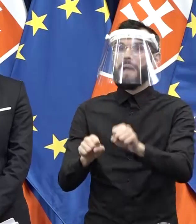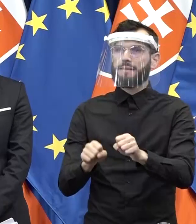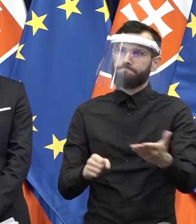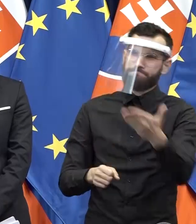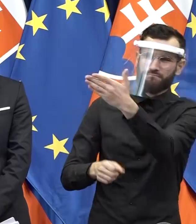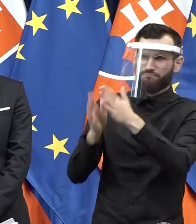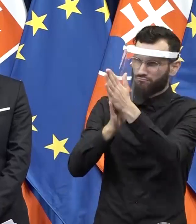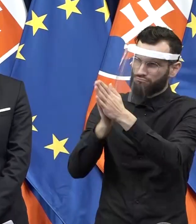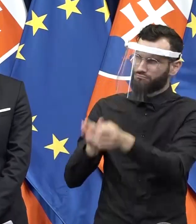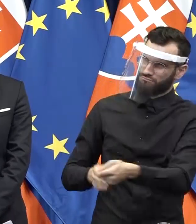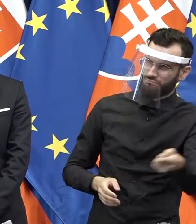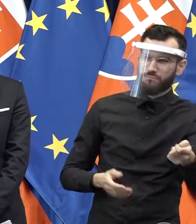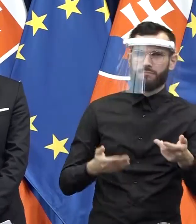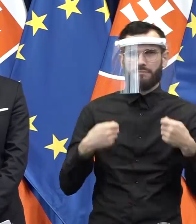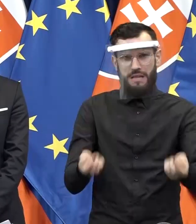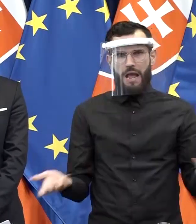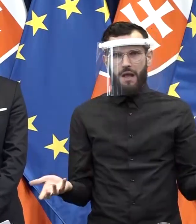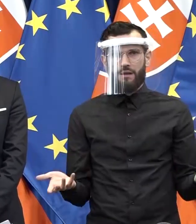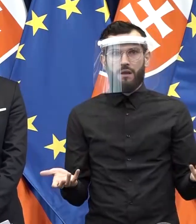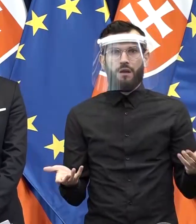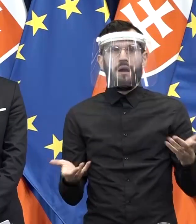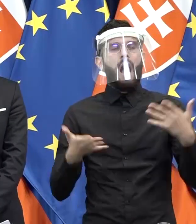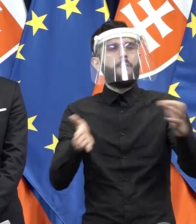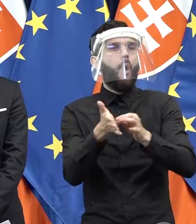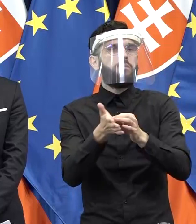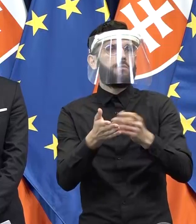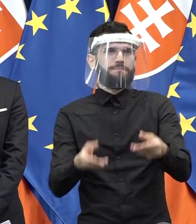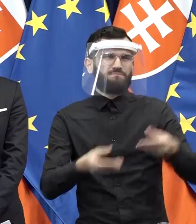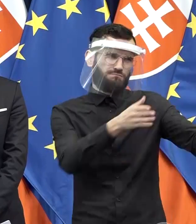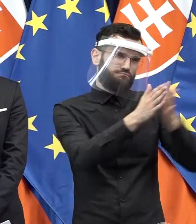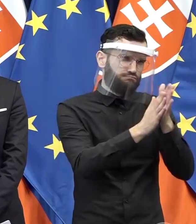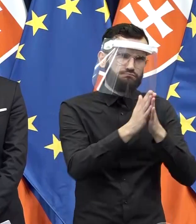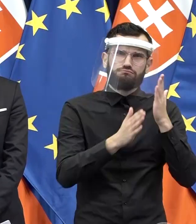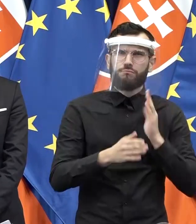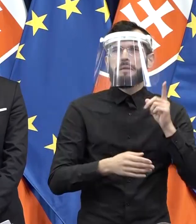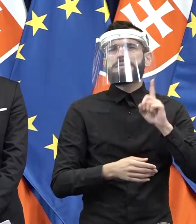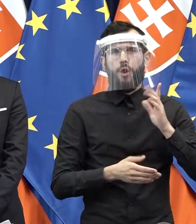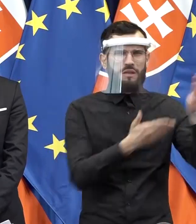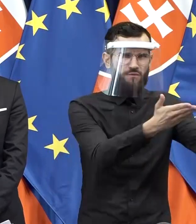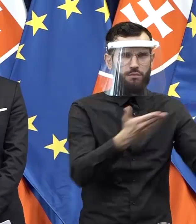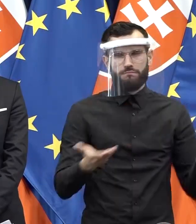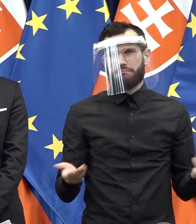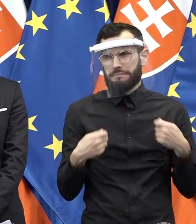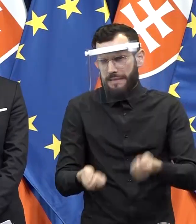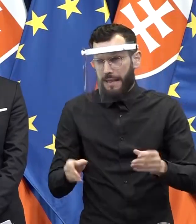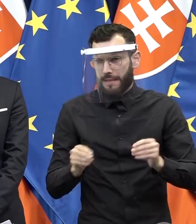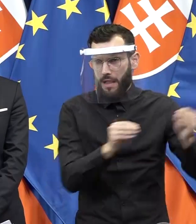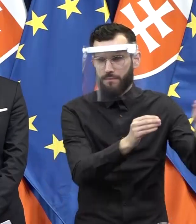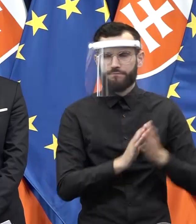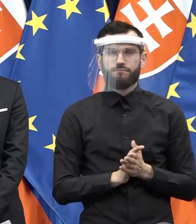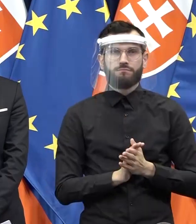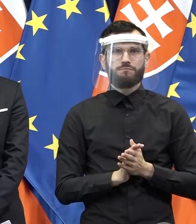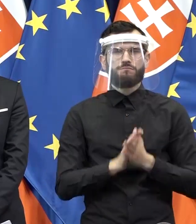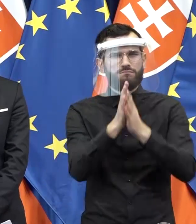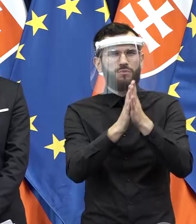niekomu inému, alebo dať ho vlastne na toto obdobie niekomu inému do starostlivosti. snažiť sa